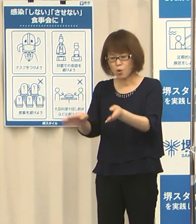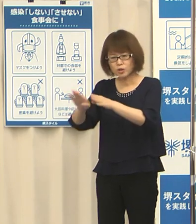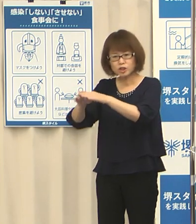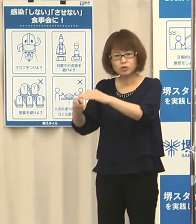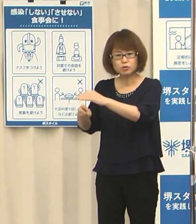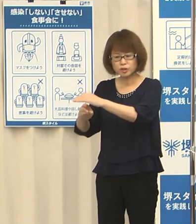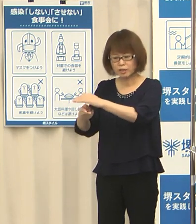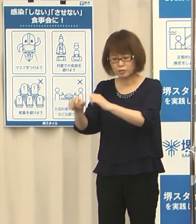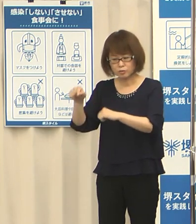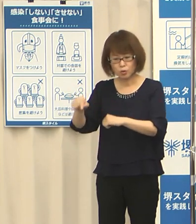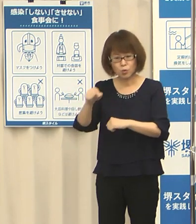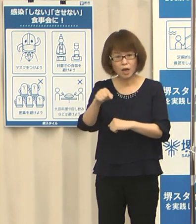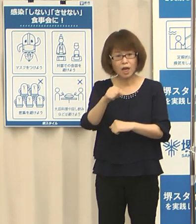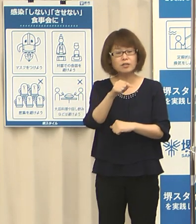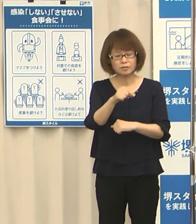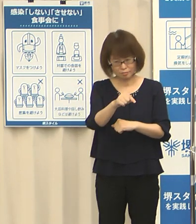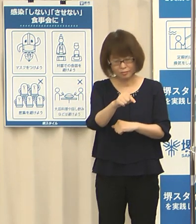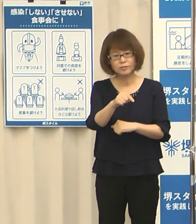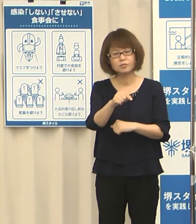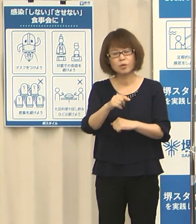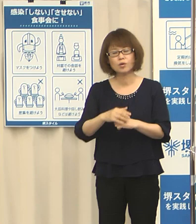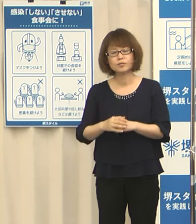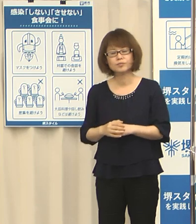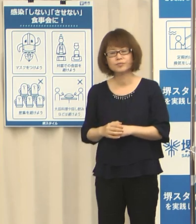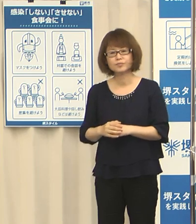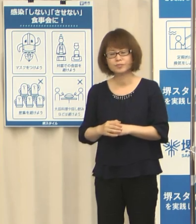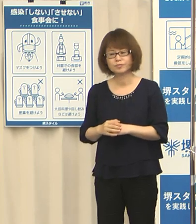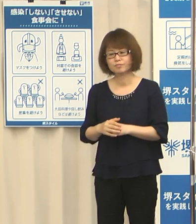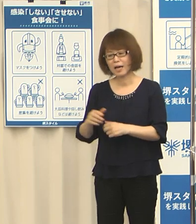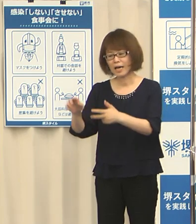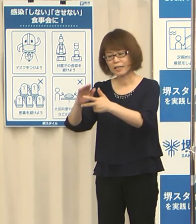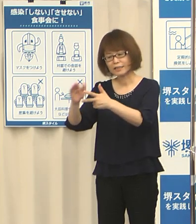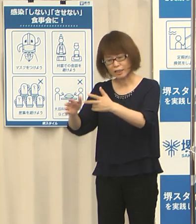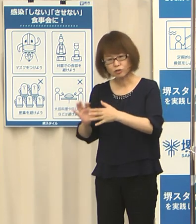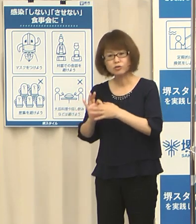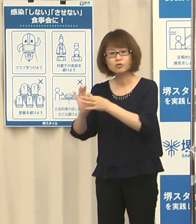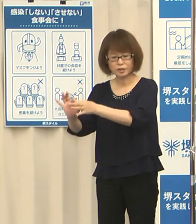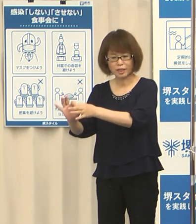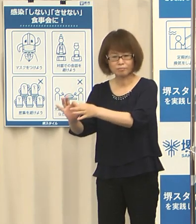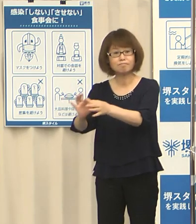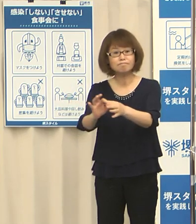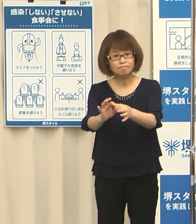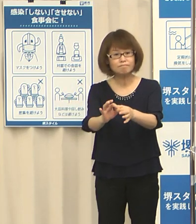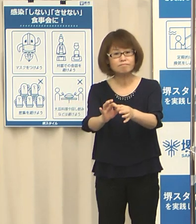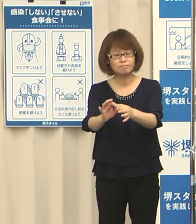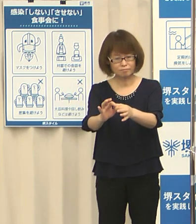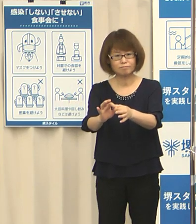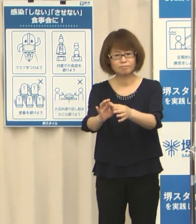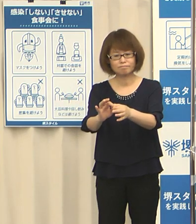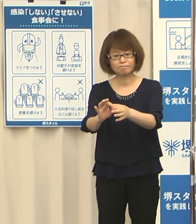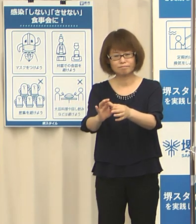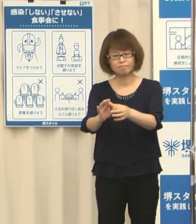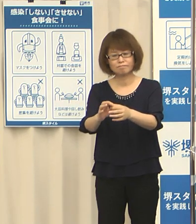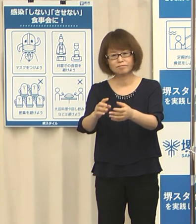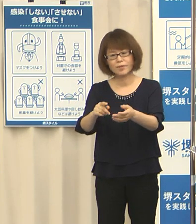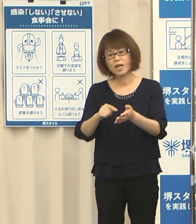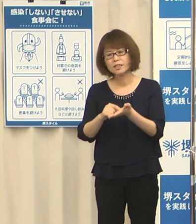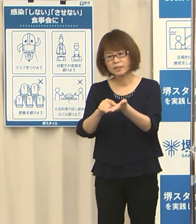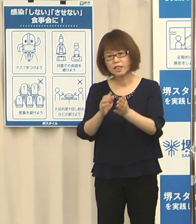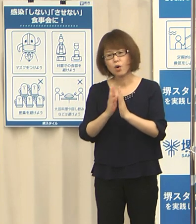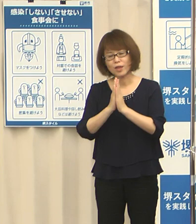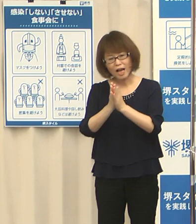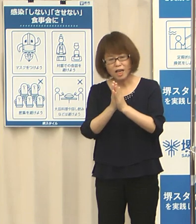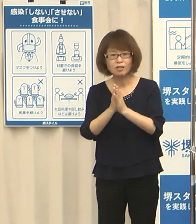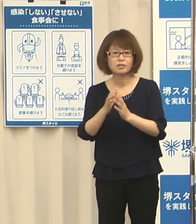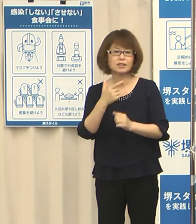にも施設を通じてですね、もしくは直接働きかけをして申請をしていただけるようにしたいと考え